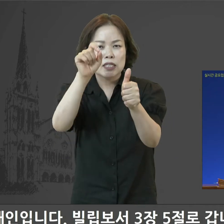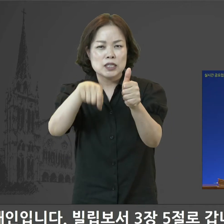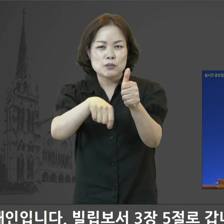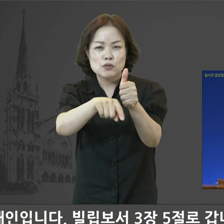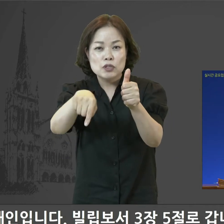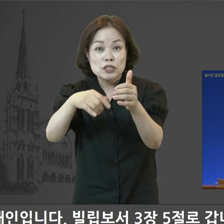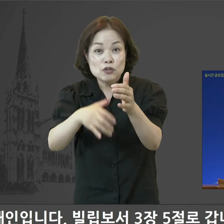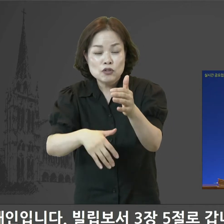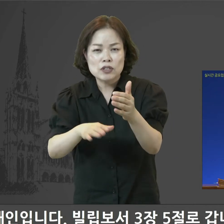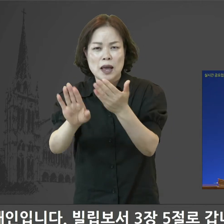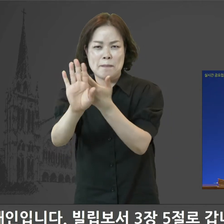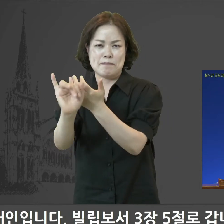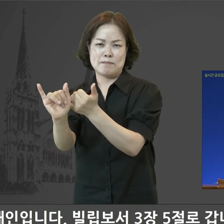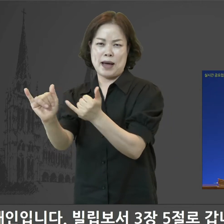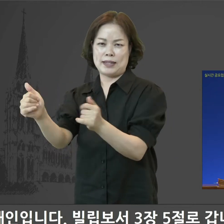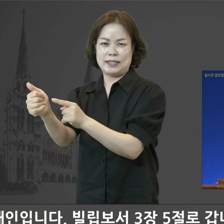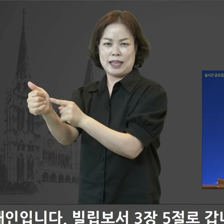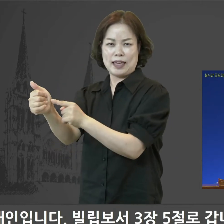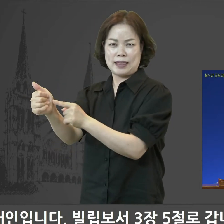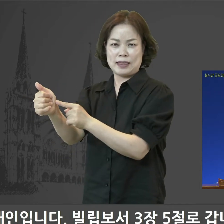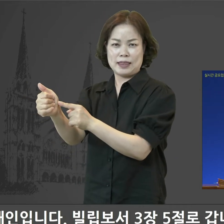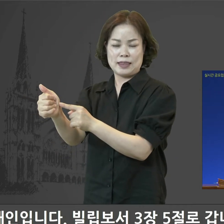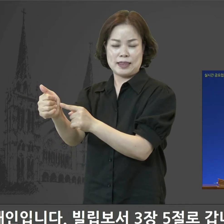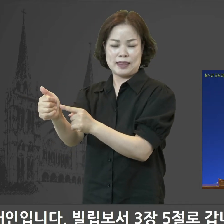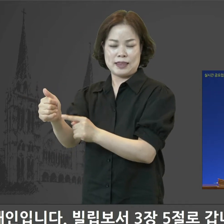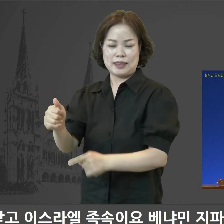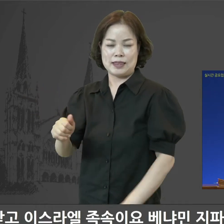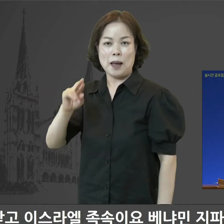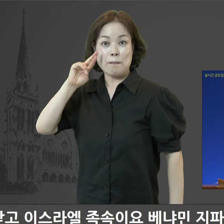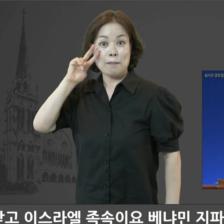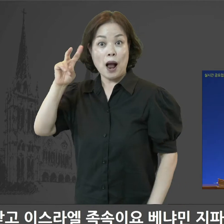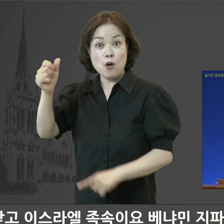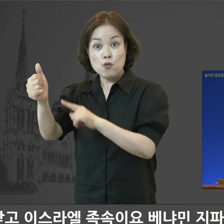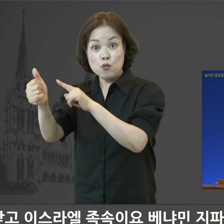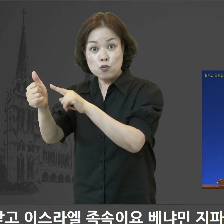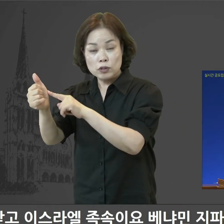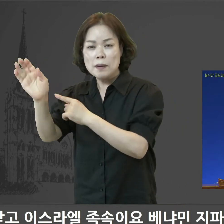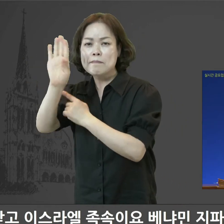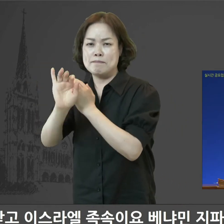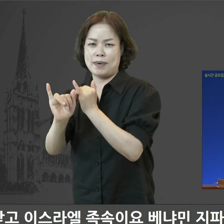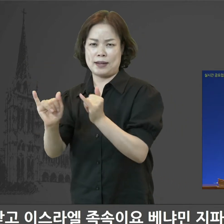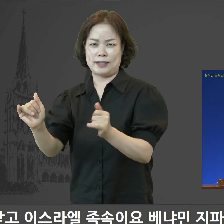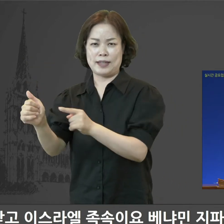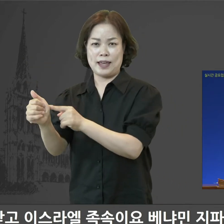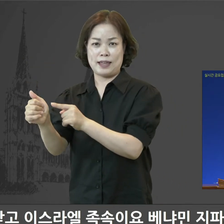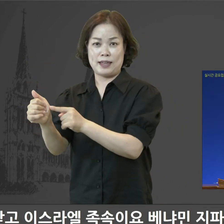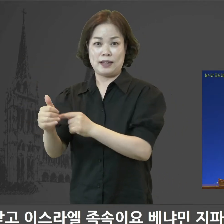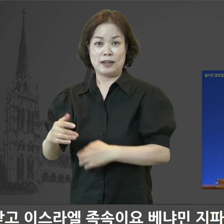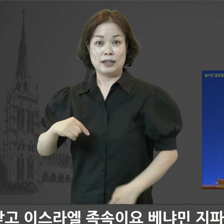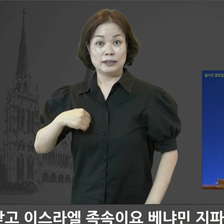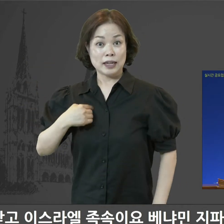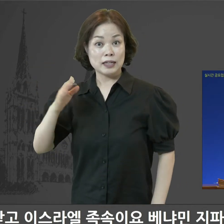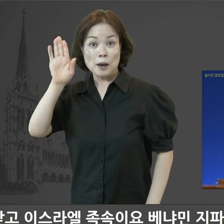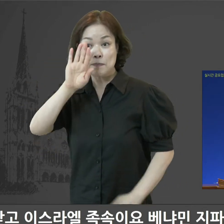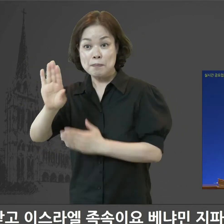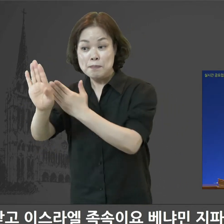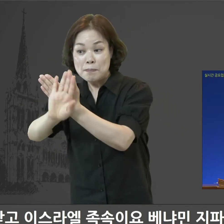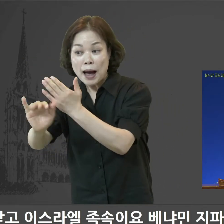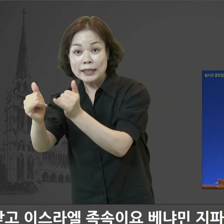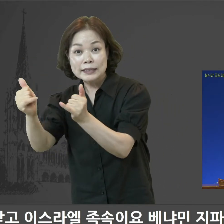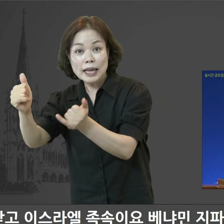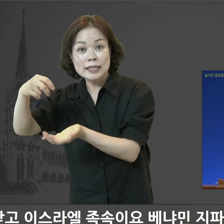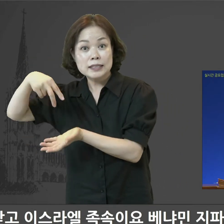율법으로는 바리새인이요. 자기 자신을 바리새인이라고 얘기하는 겁니다. 자, 자기가